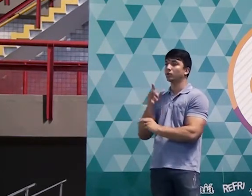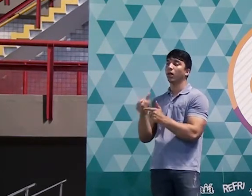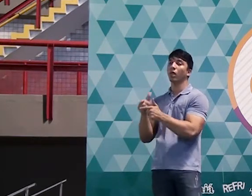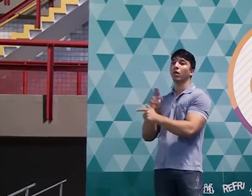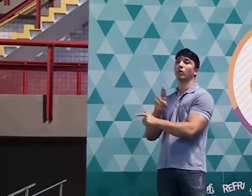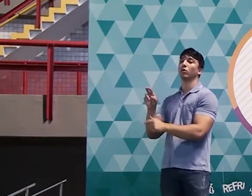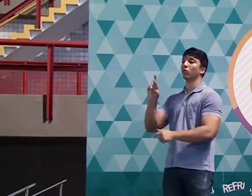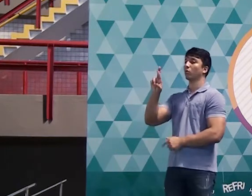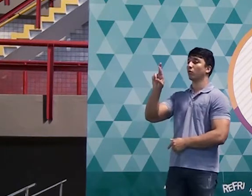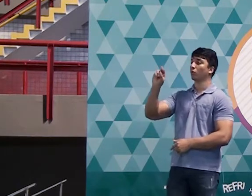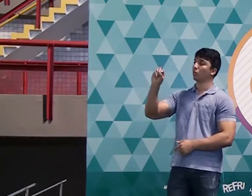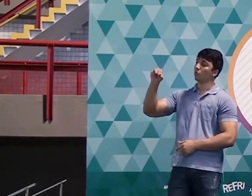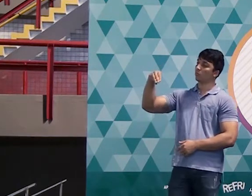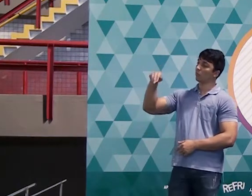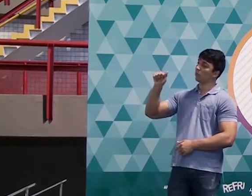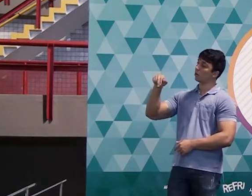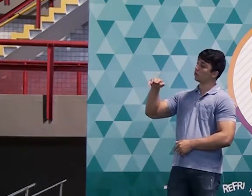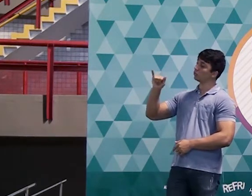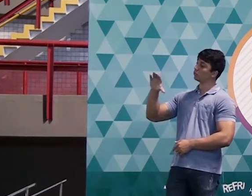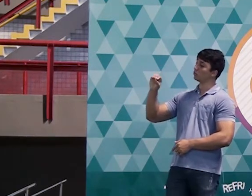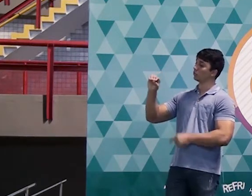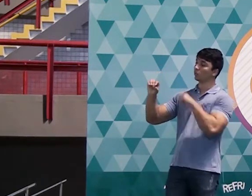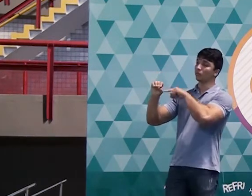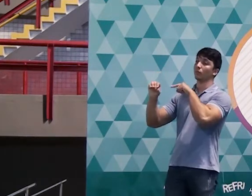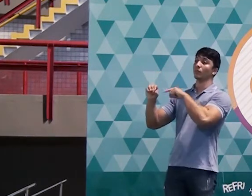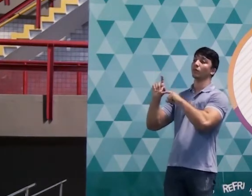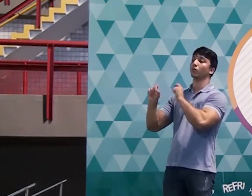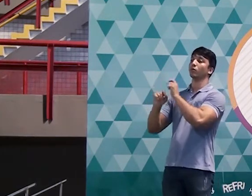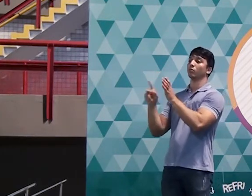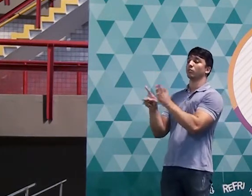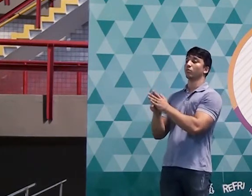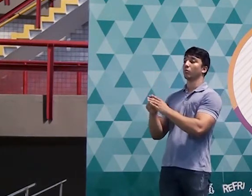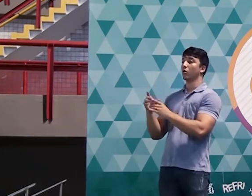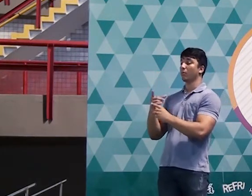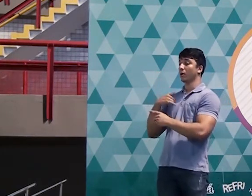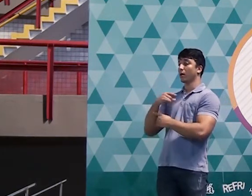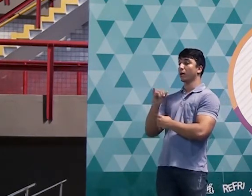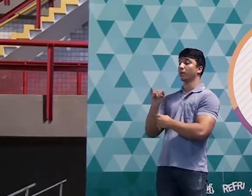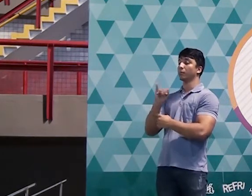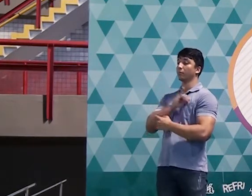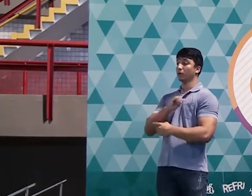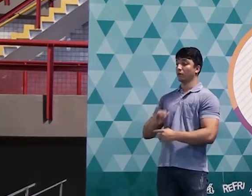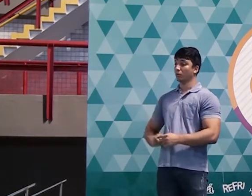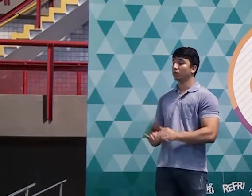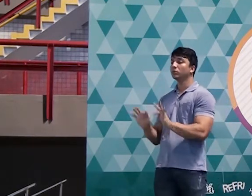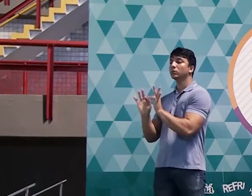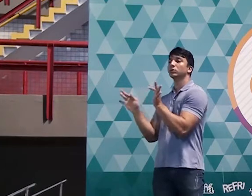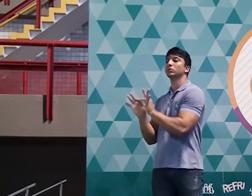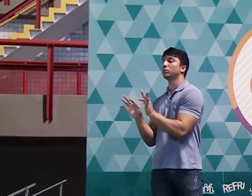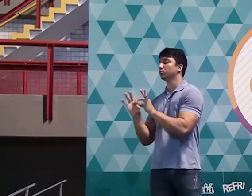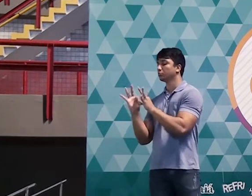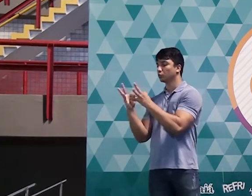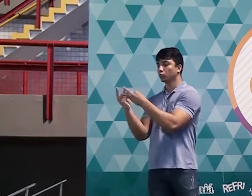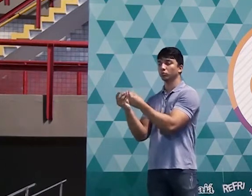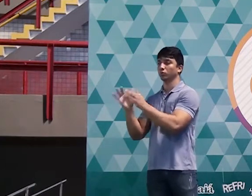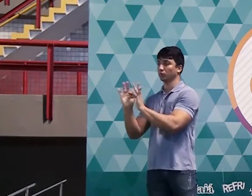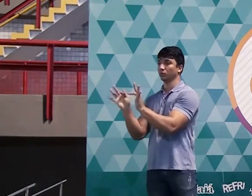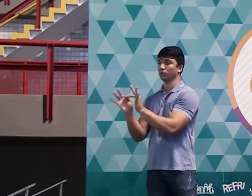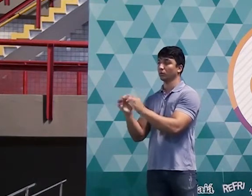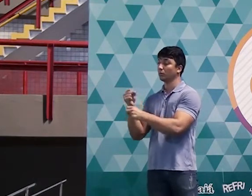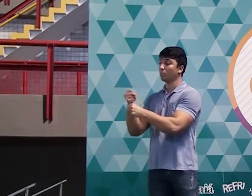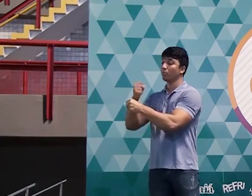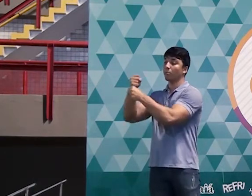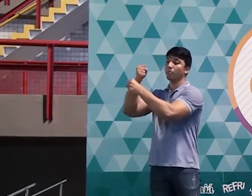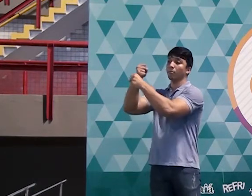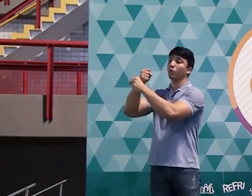de românico. A igreja é um prédio simples, traço simples e geralmente o prédio é feito